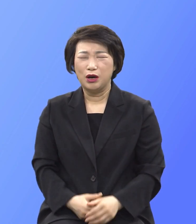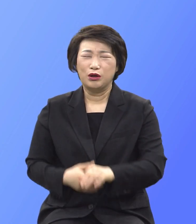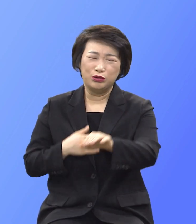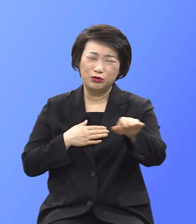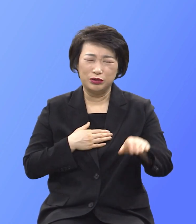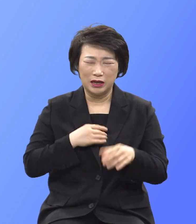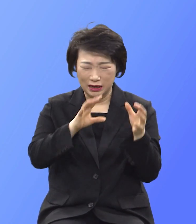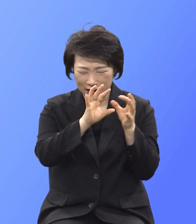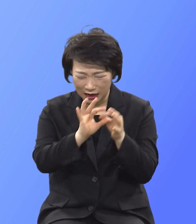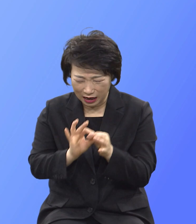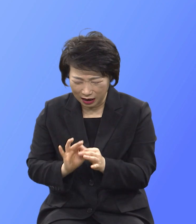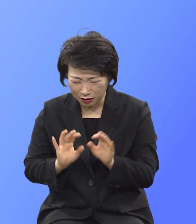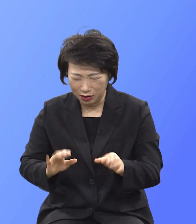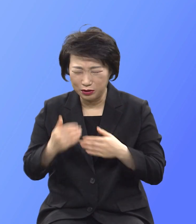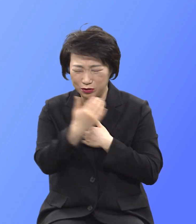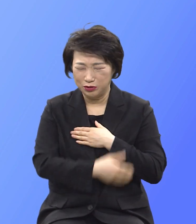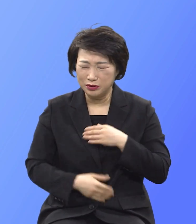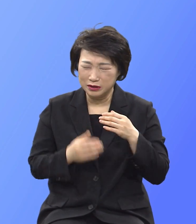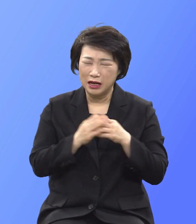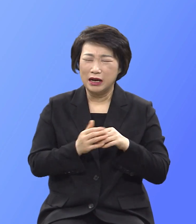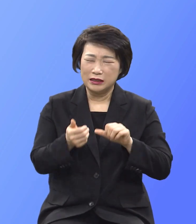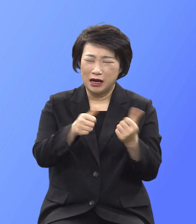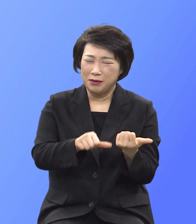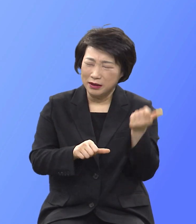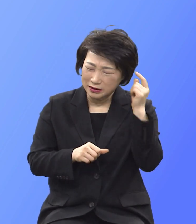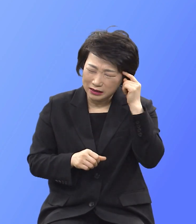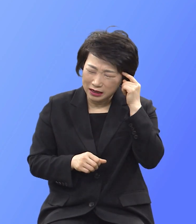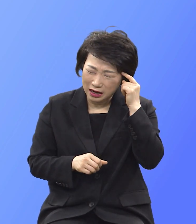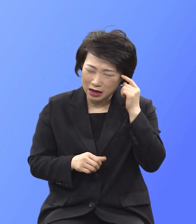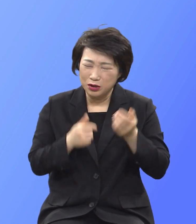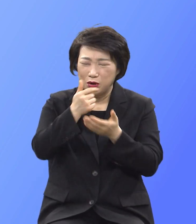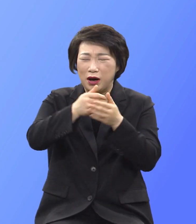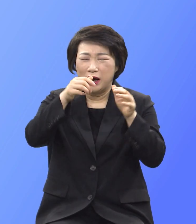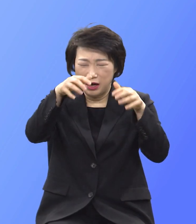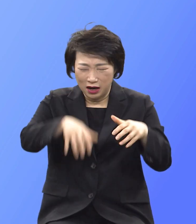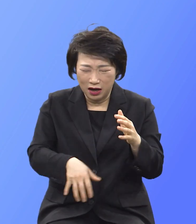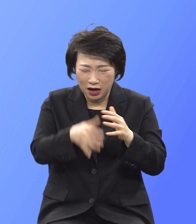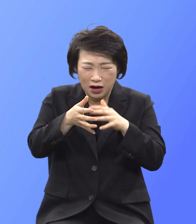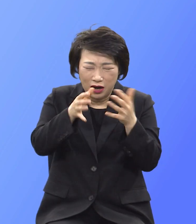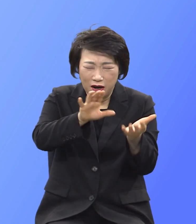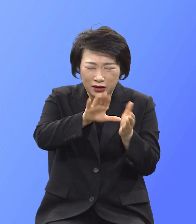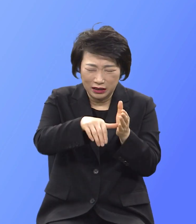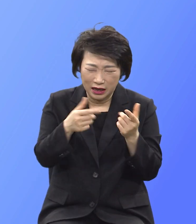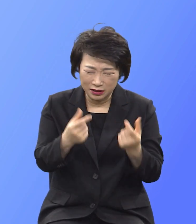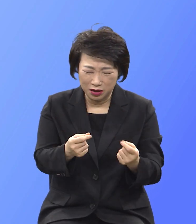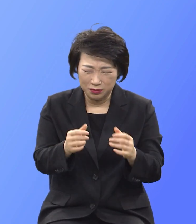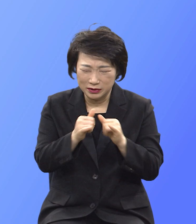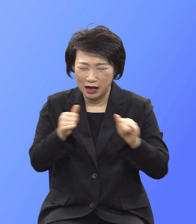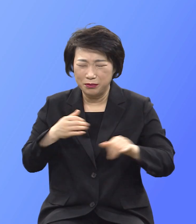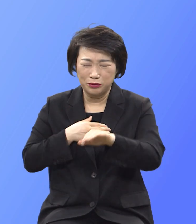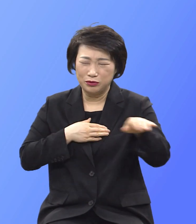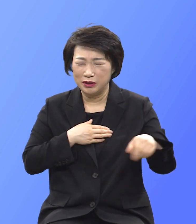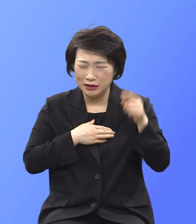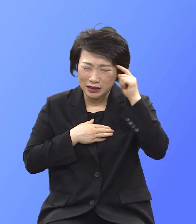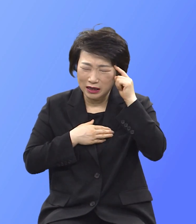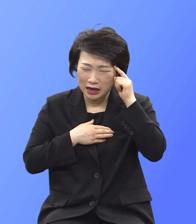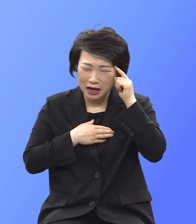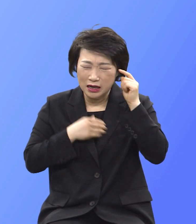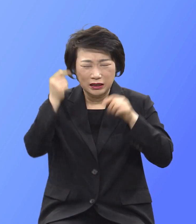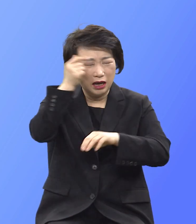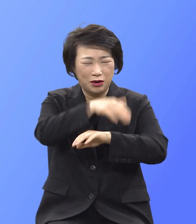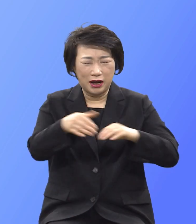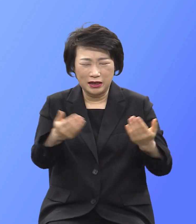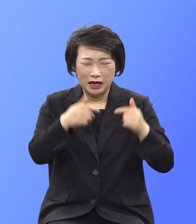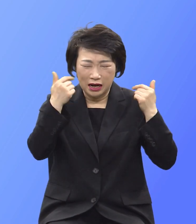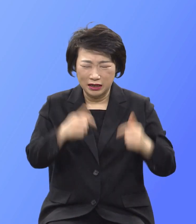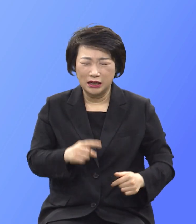저들이 끝없이 육신의 사망의 생각으로 노아의 때와 같이 인간의 생각하는 것과